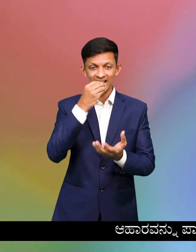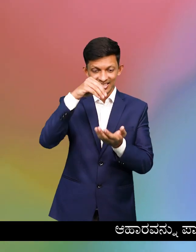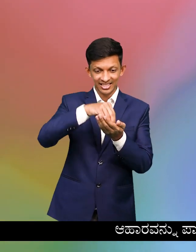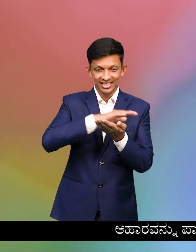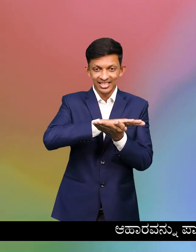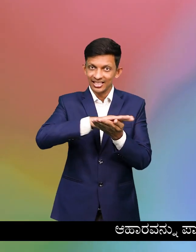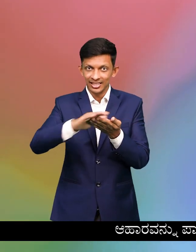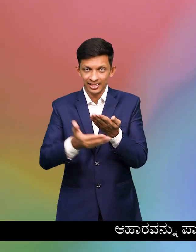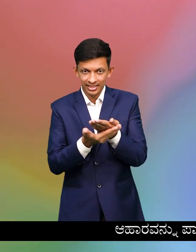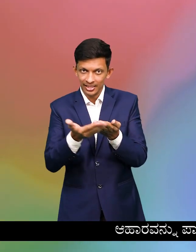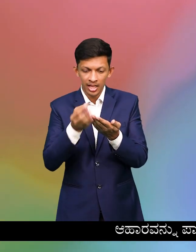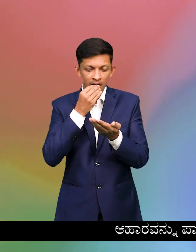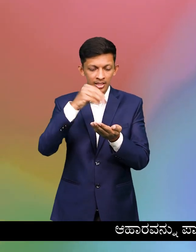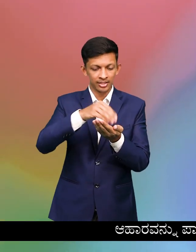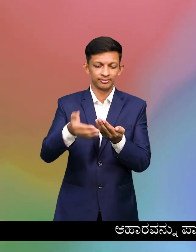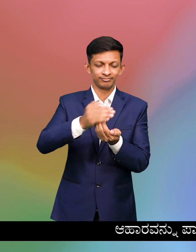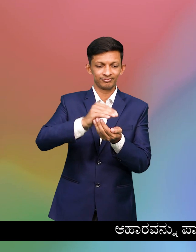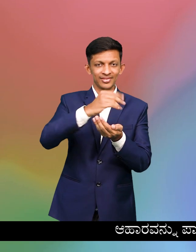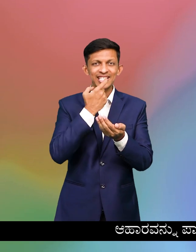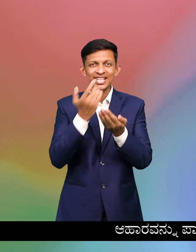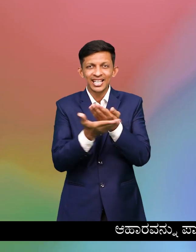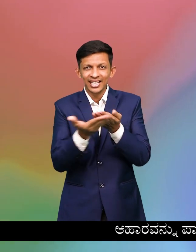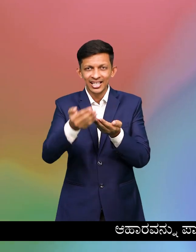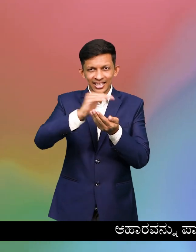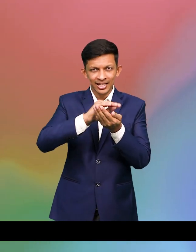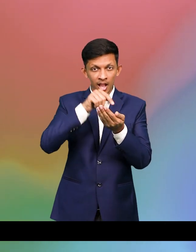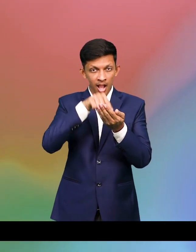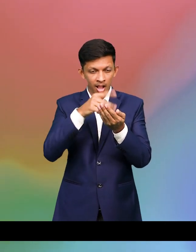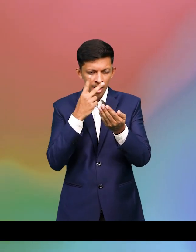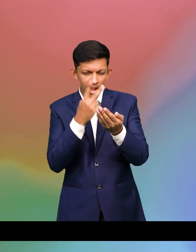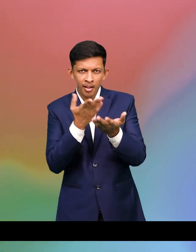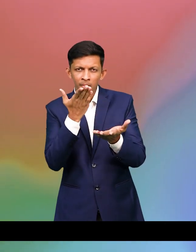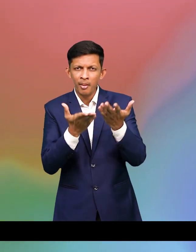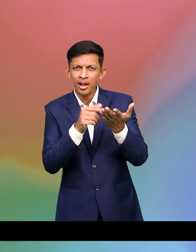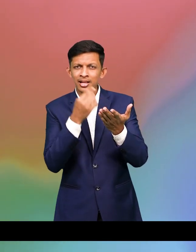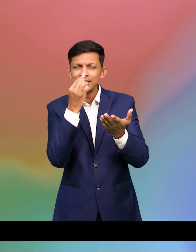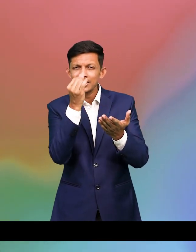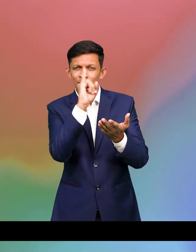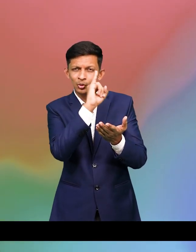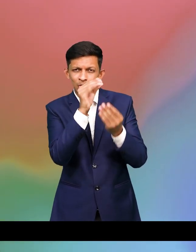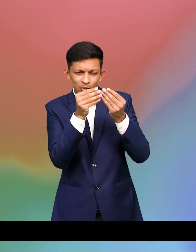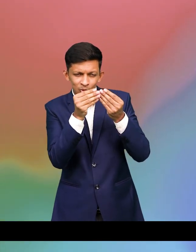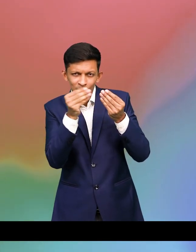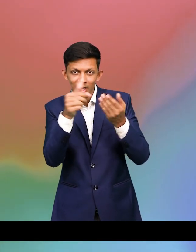ಆಹಾರವನ್ನು ಪ್ಯಾಕ್ ಮಾಡಲು ನಾವು ಬಳಸುವ ಅಲ್ಯೂಮಿನಿಯಂ ಫಾಯಿಲ್ ನಿಮಗೆ ತೆಳುವಾಗಿ ಕಾಣಿಸಬಹುದು,